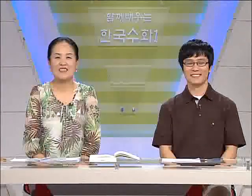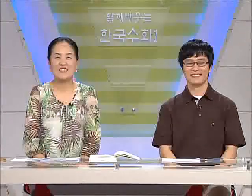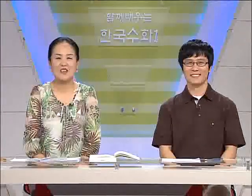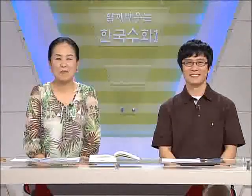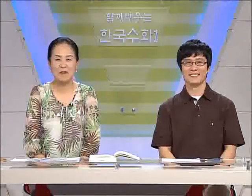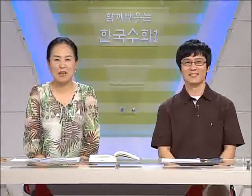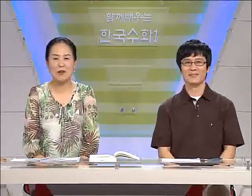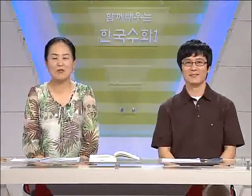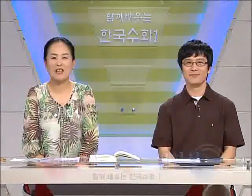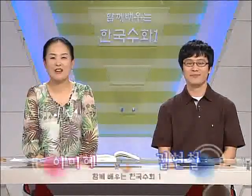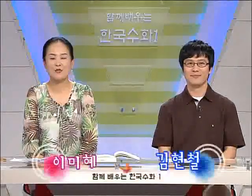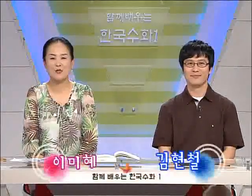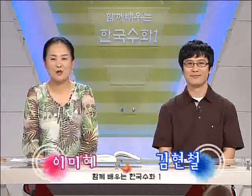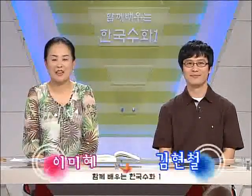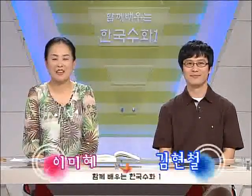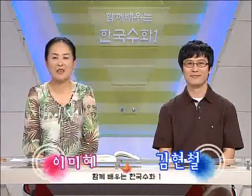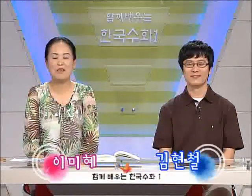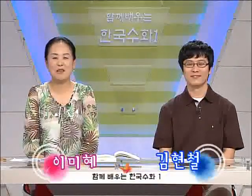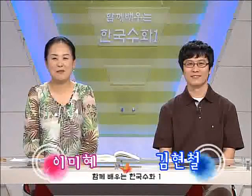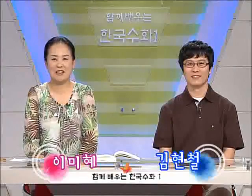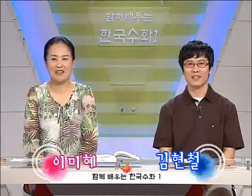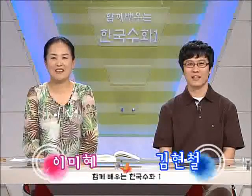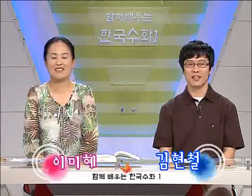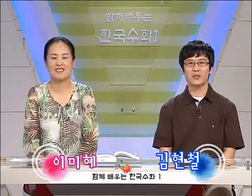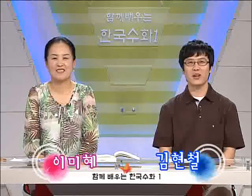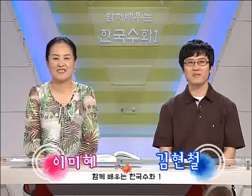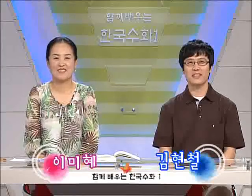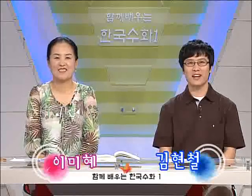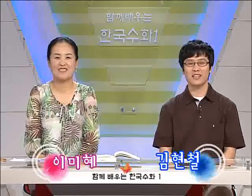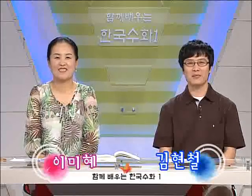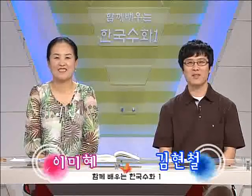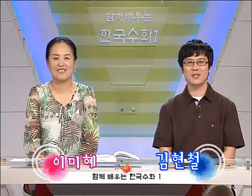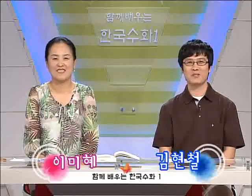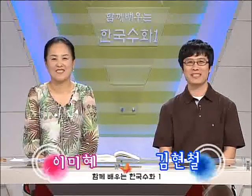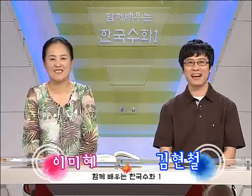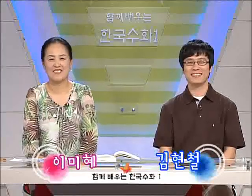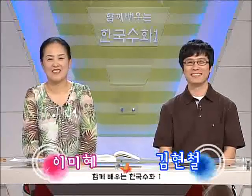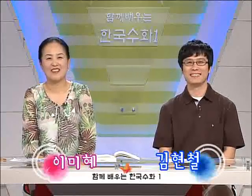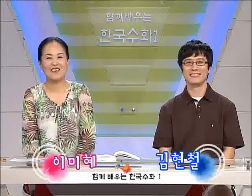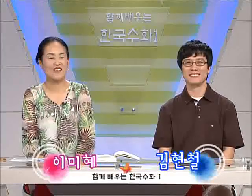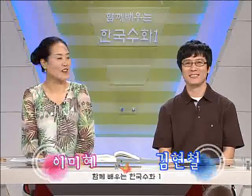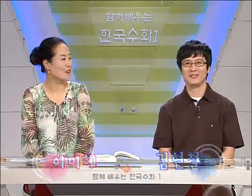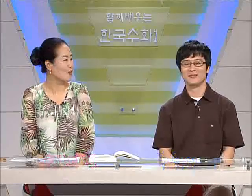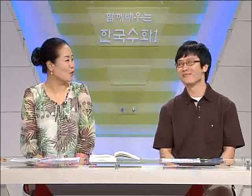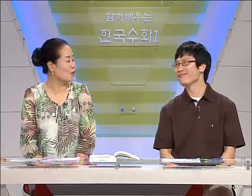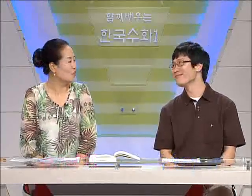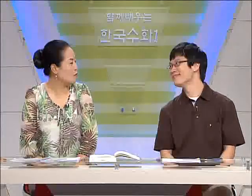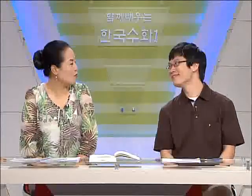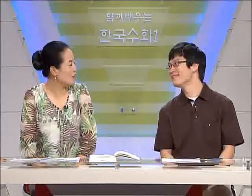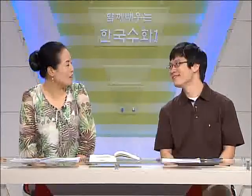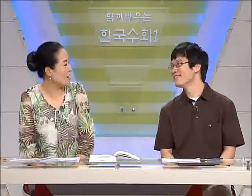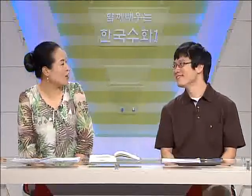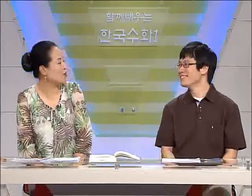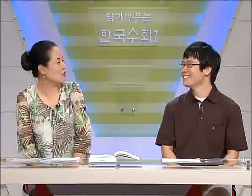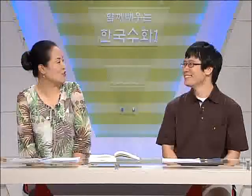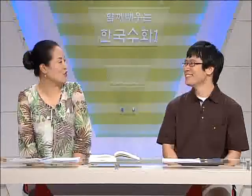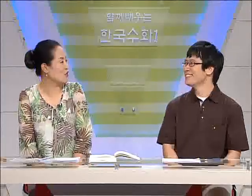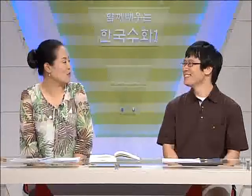안녕하세요. 함께 배우는 한국 수화일 이미혜입니다. 안녕하십니까. 김현철입니다. 예. 곧 있으면 휴가철이 가까워지는데 우리 김현철